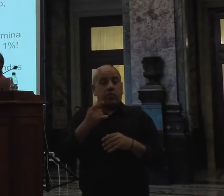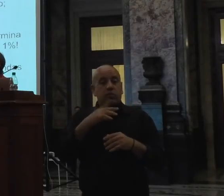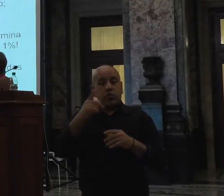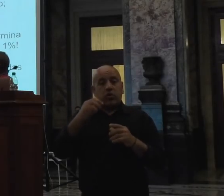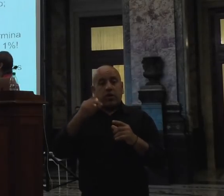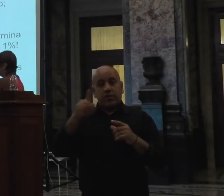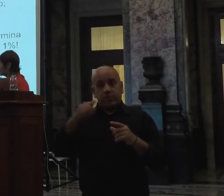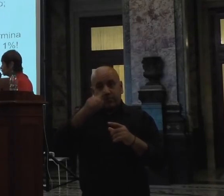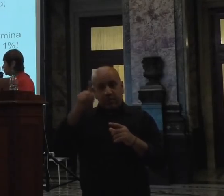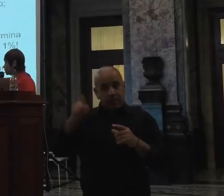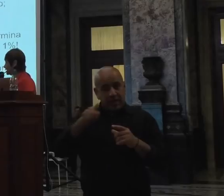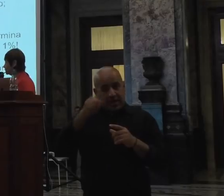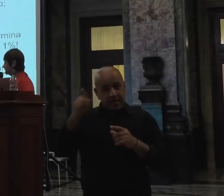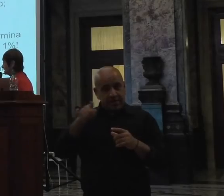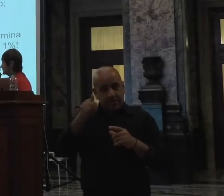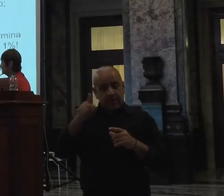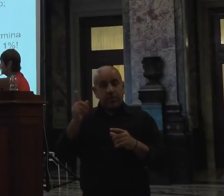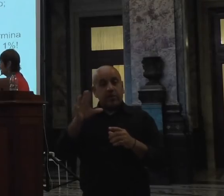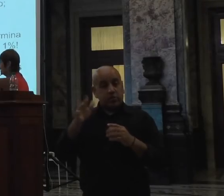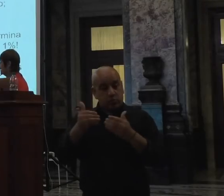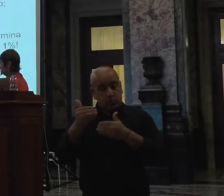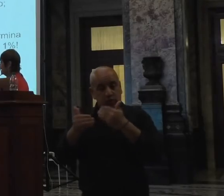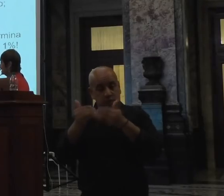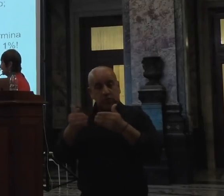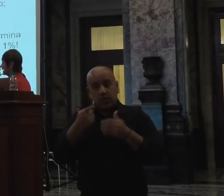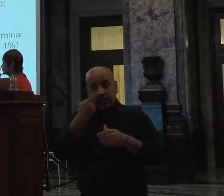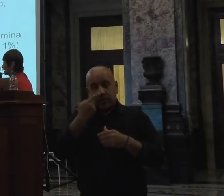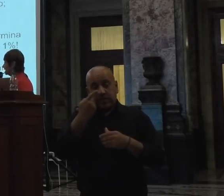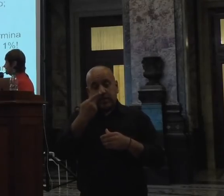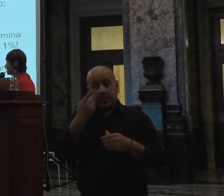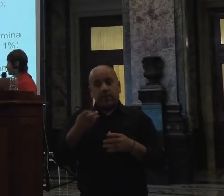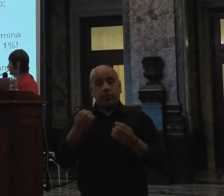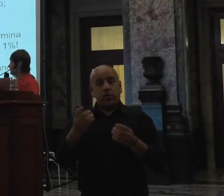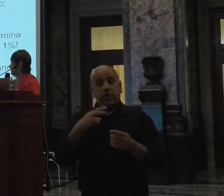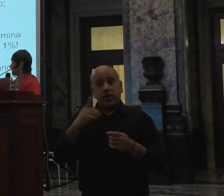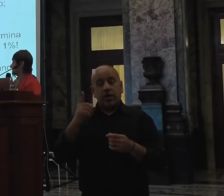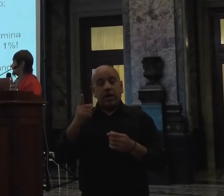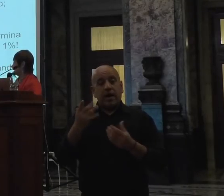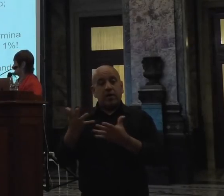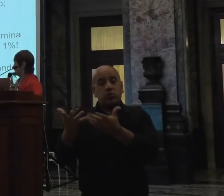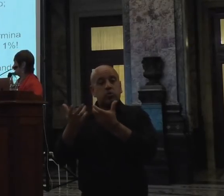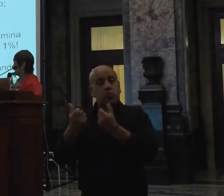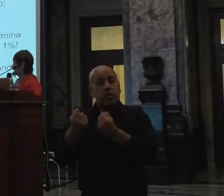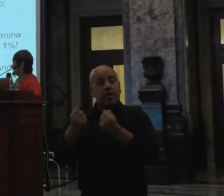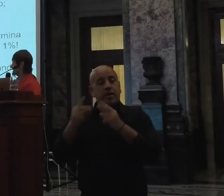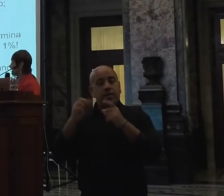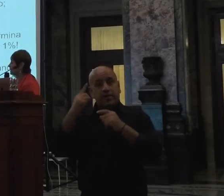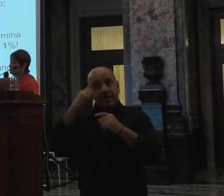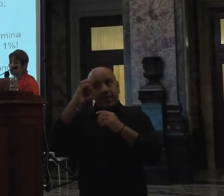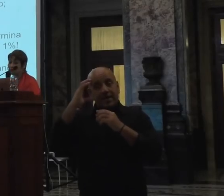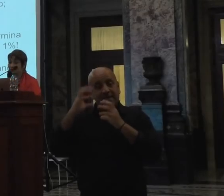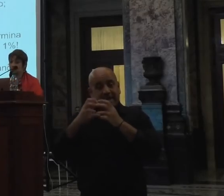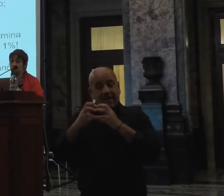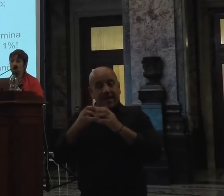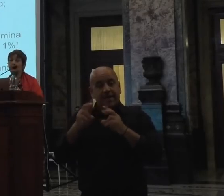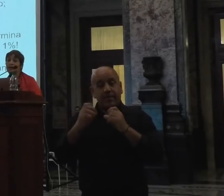espiral. Es otro proceso interesante de que ayuda a distribuir la energía.